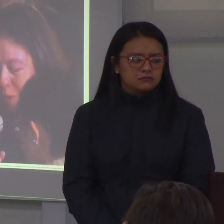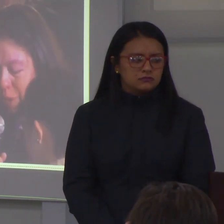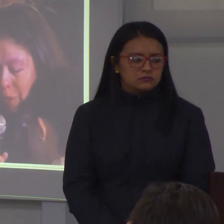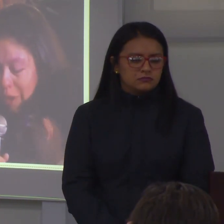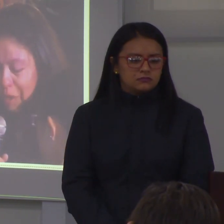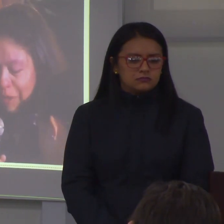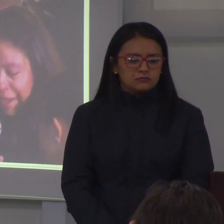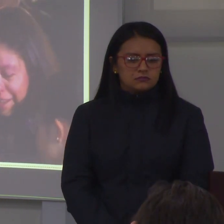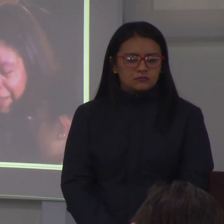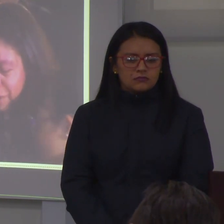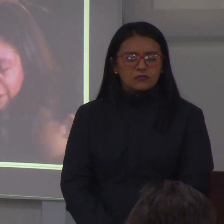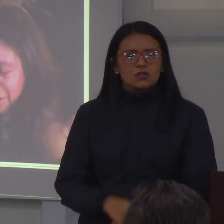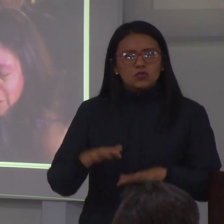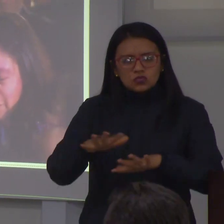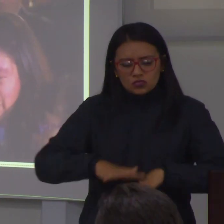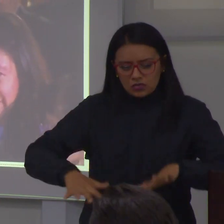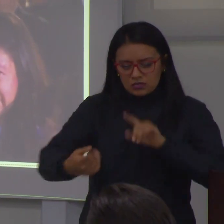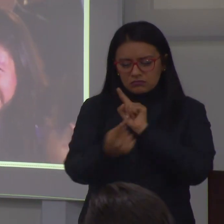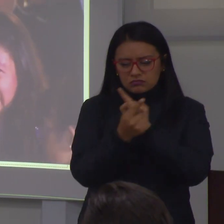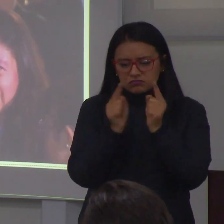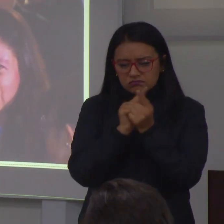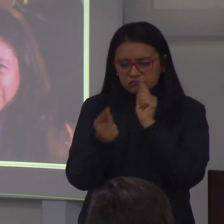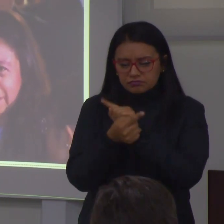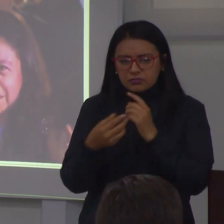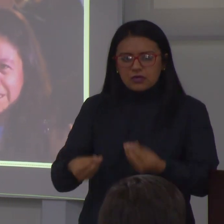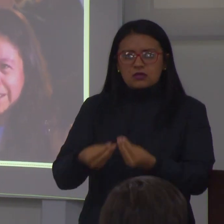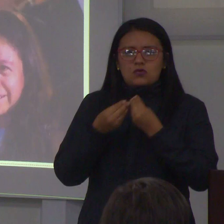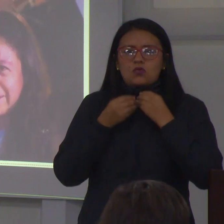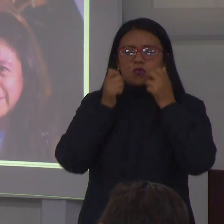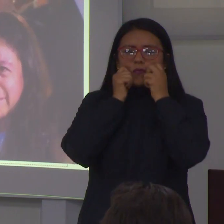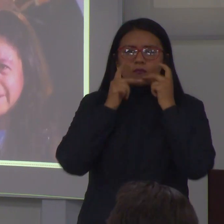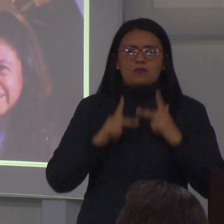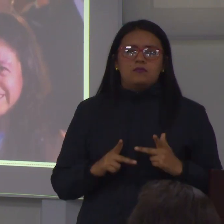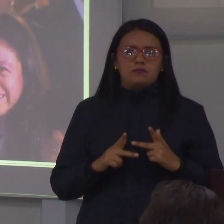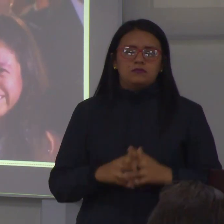Un lugar de encuentro común que los humaniza.